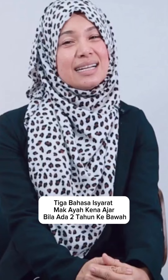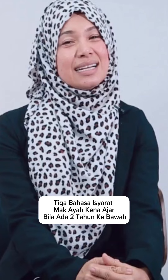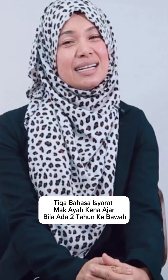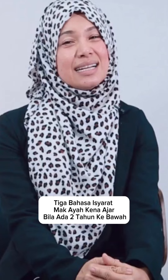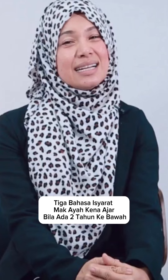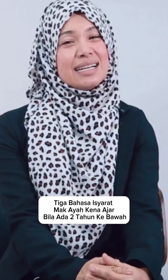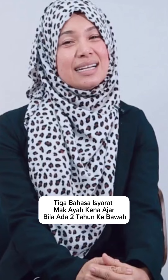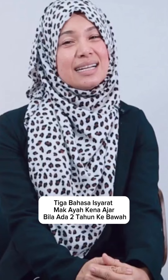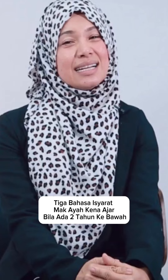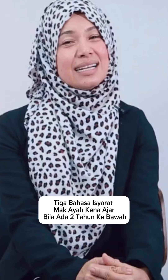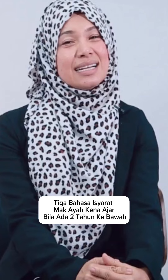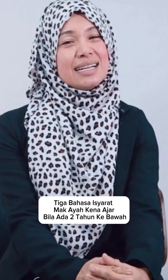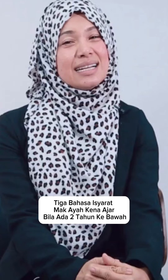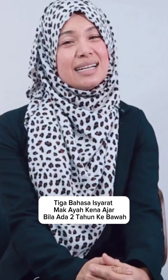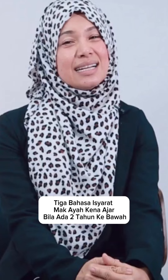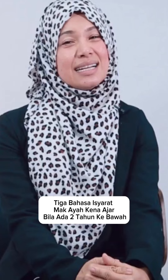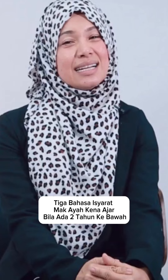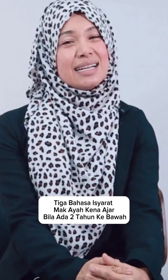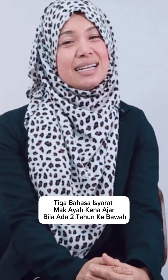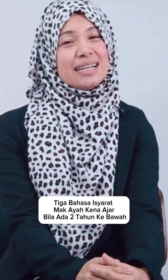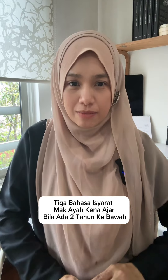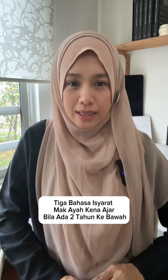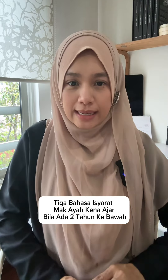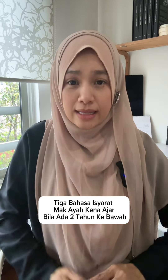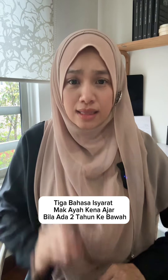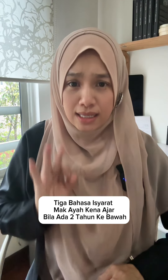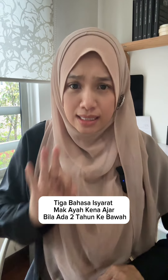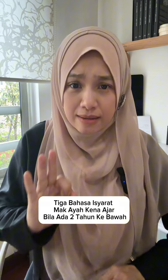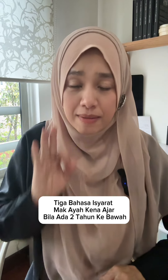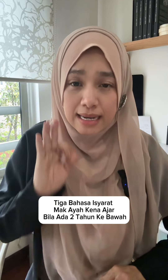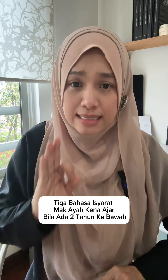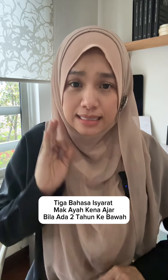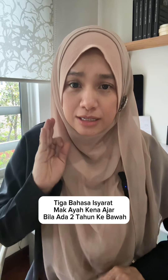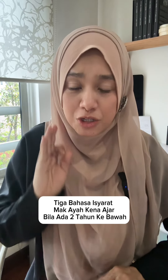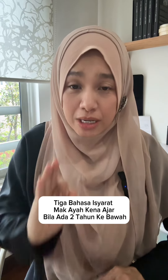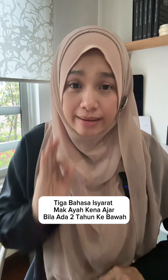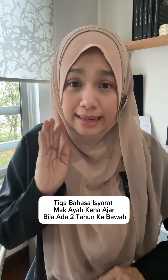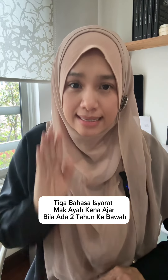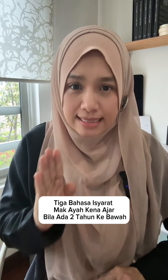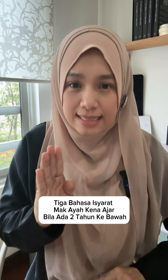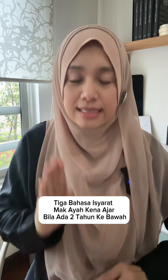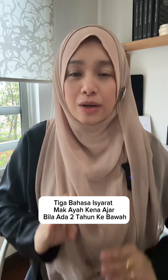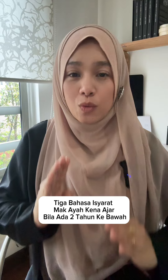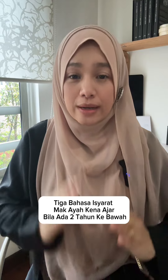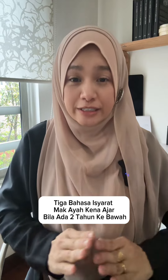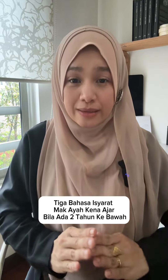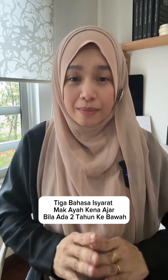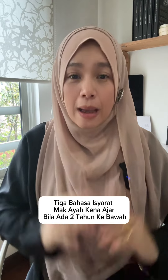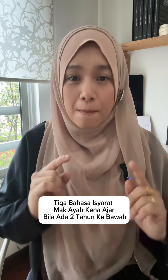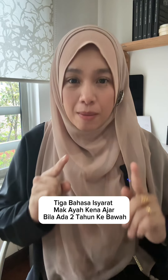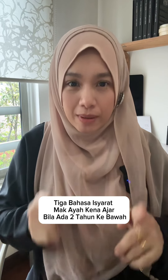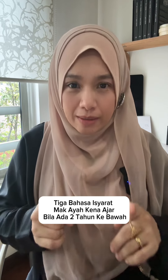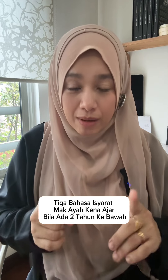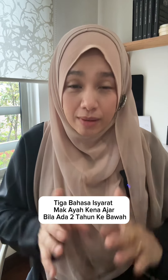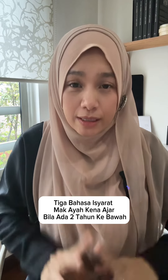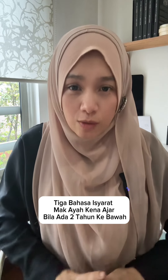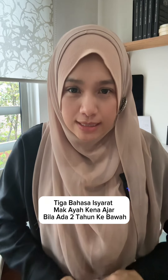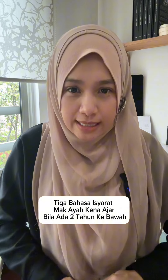saya Dr Hajah azraid shahadan hari ini kita nak bercakap mengenai tiga bahasa isyarat asas yang wajib Papa dan Mama di luar sana